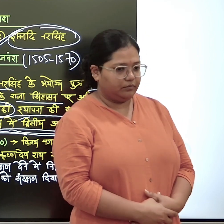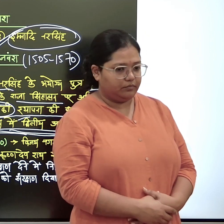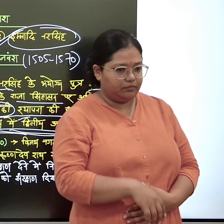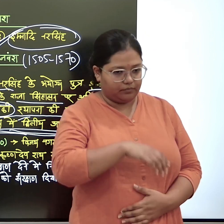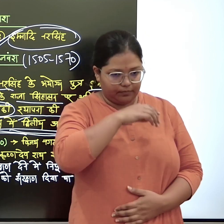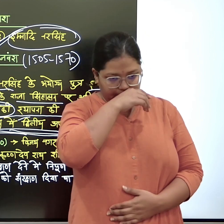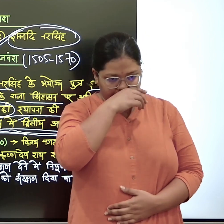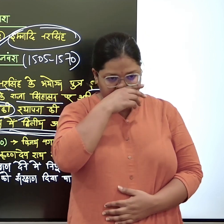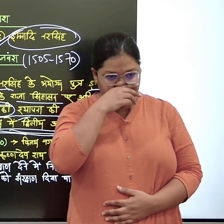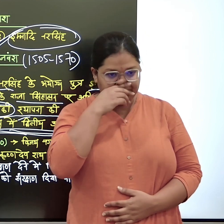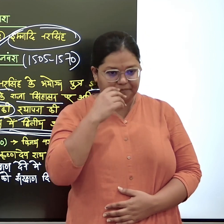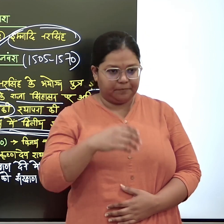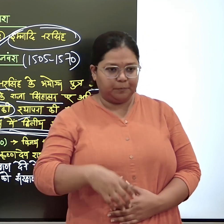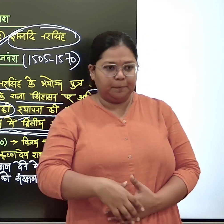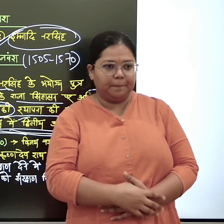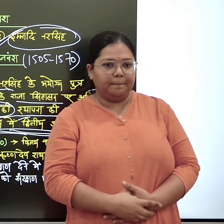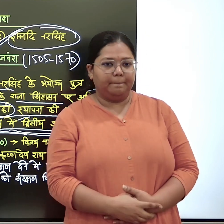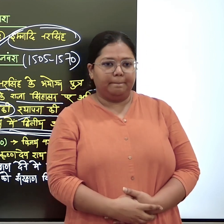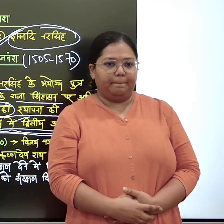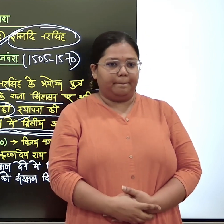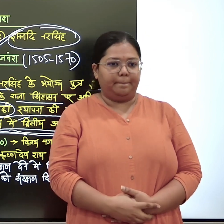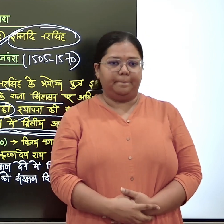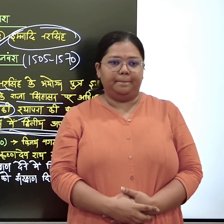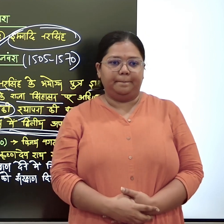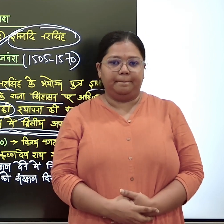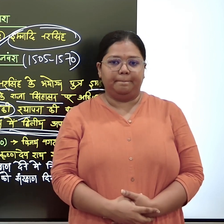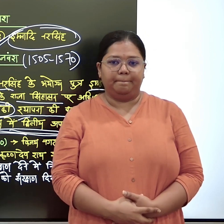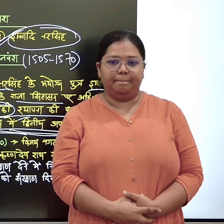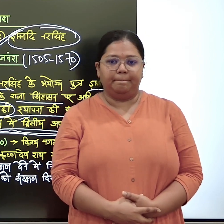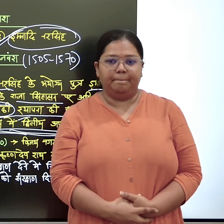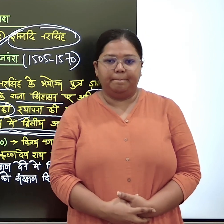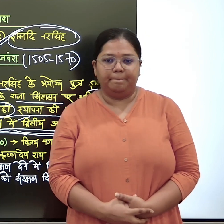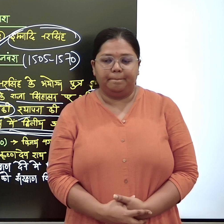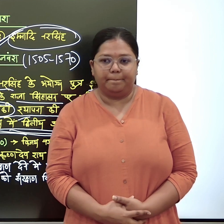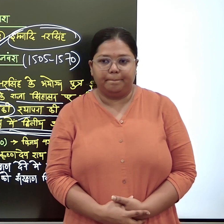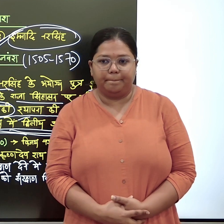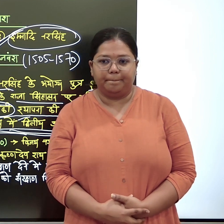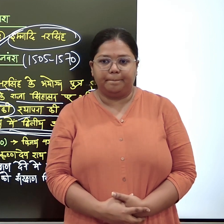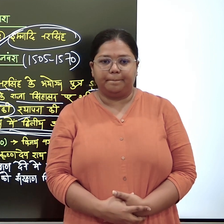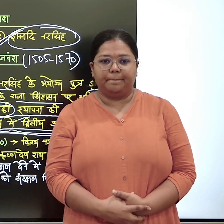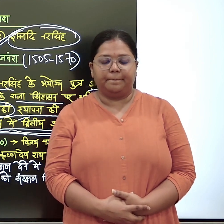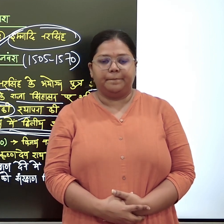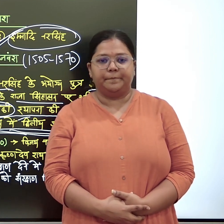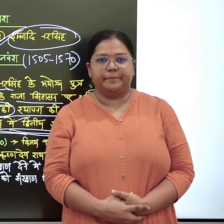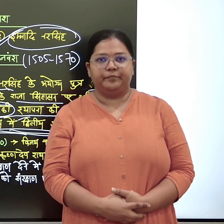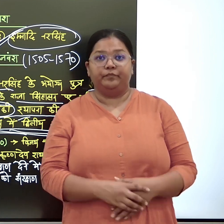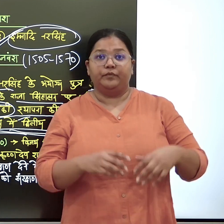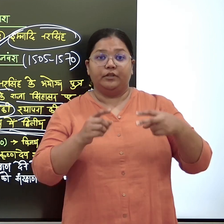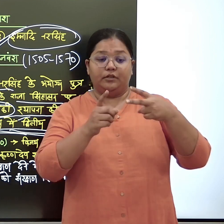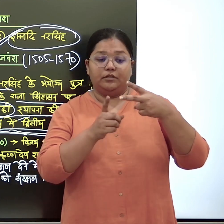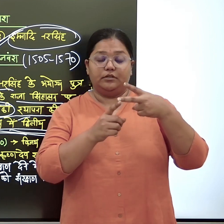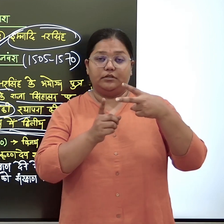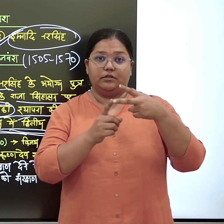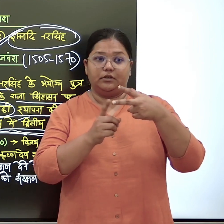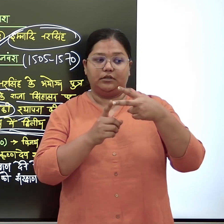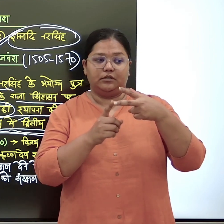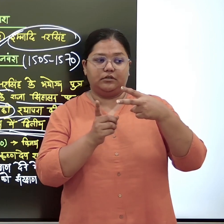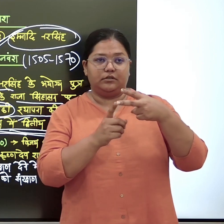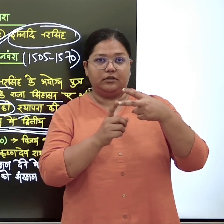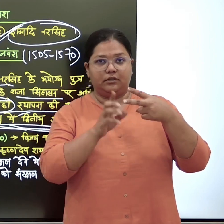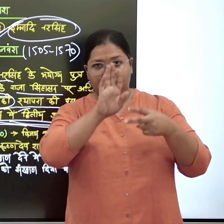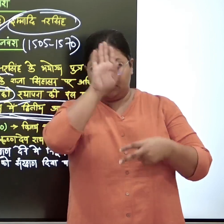पहले जो संस्थापक हुए वो कौन हुए, वीर नरसिंह। ठीक, अब दूसरा लिखो कृष्ण देव